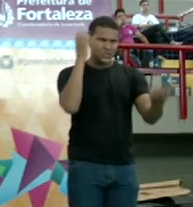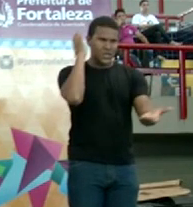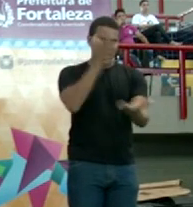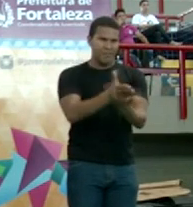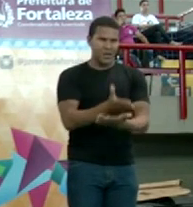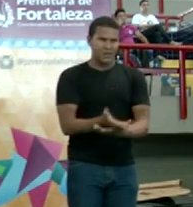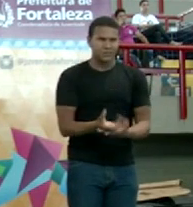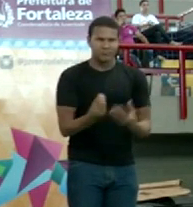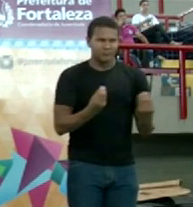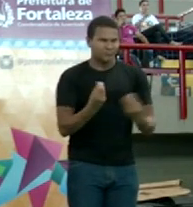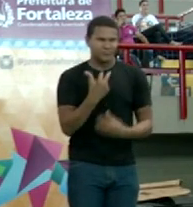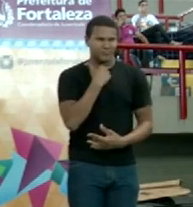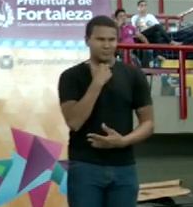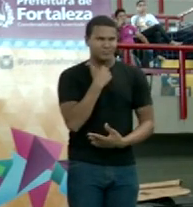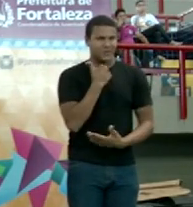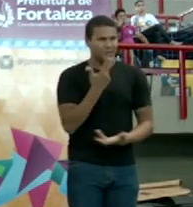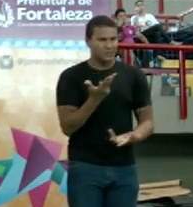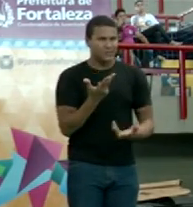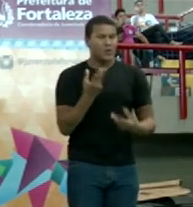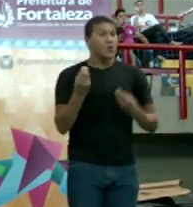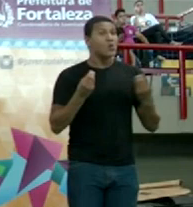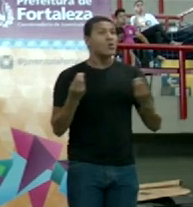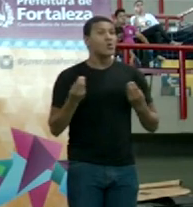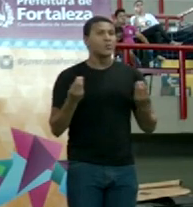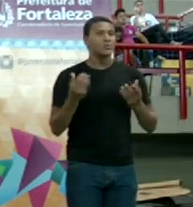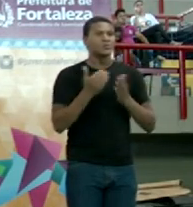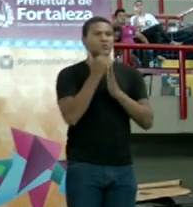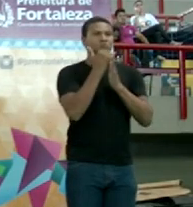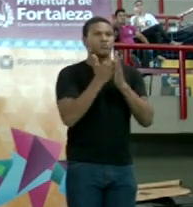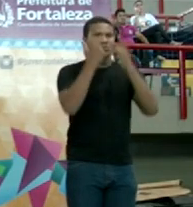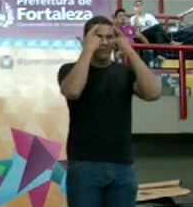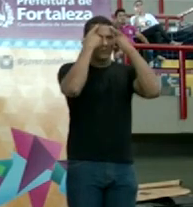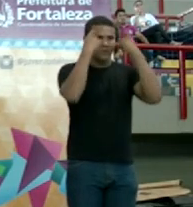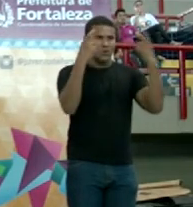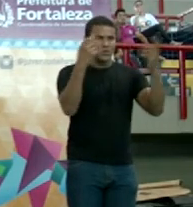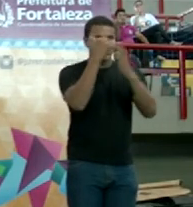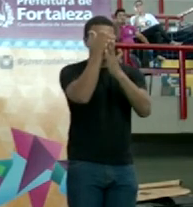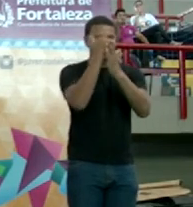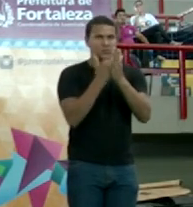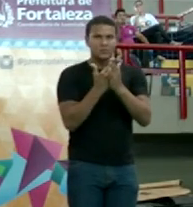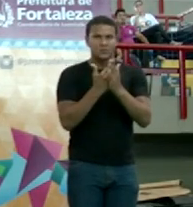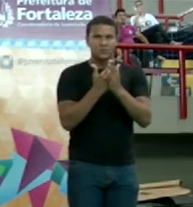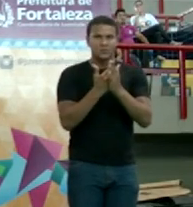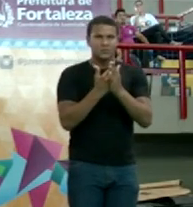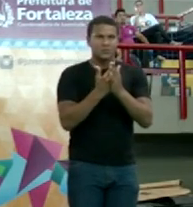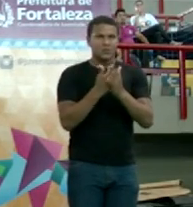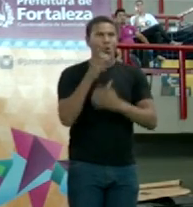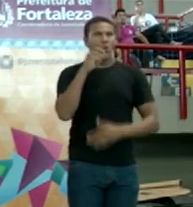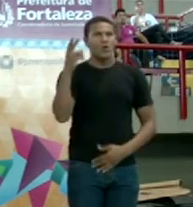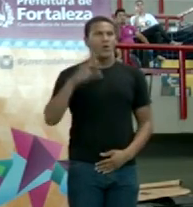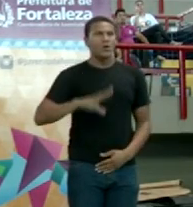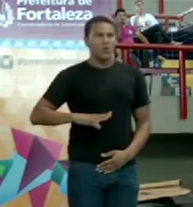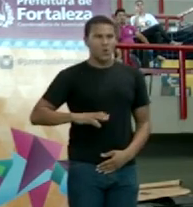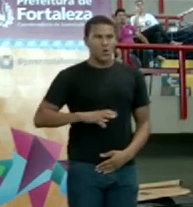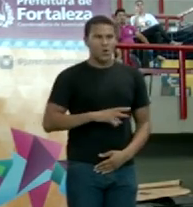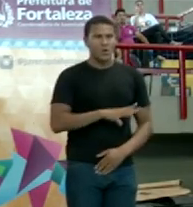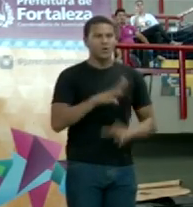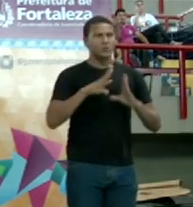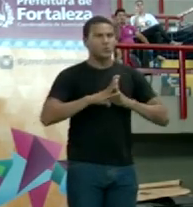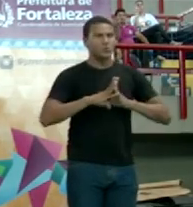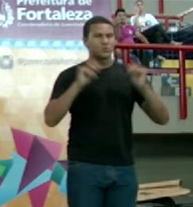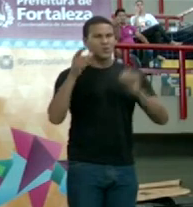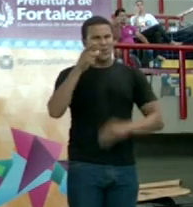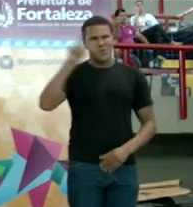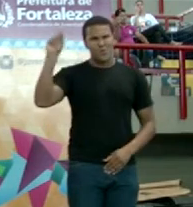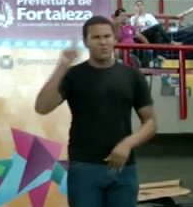abordar o tema cura do câncer? Tá? Você pode colocar no cura do câncer, é outra coisa.